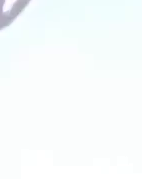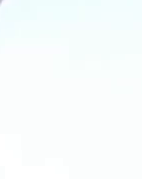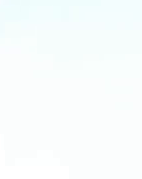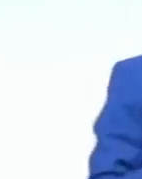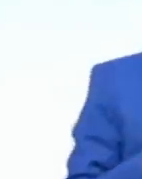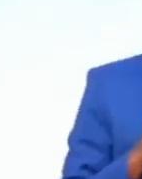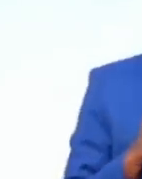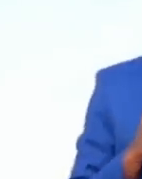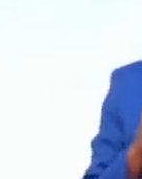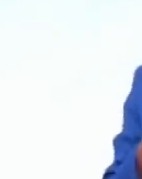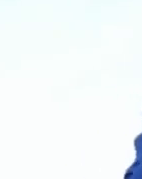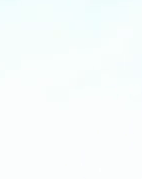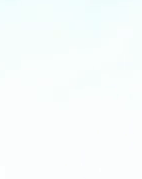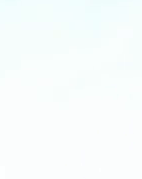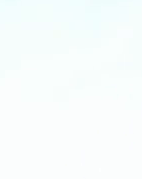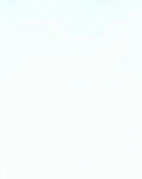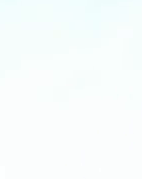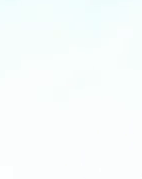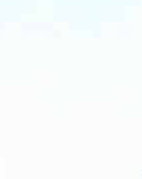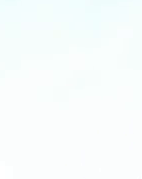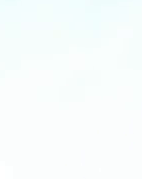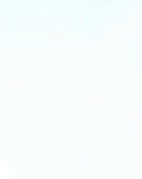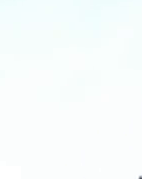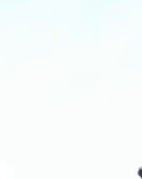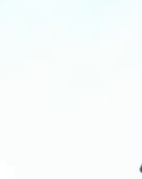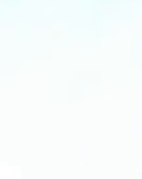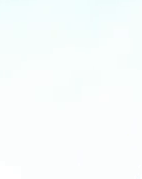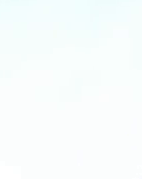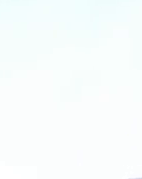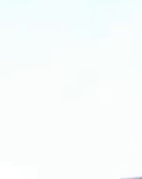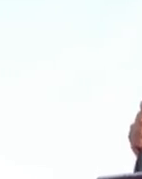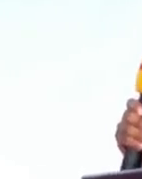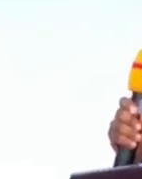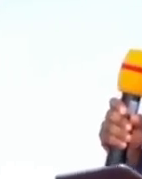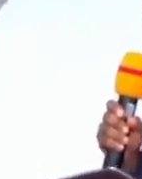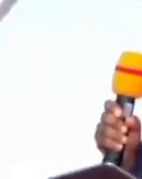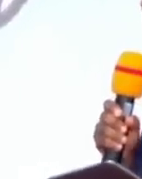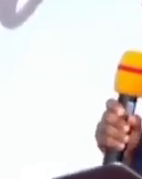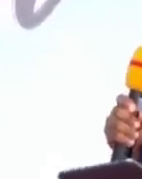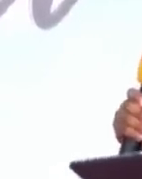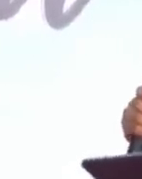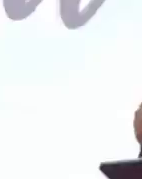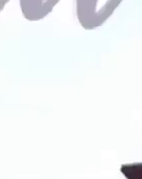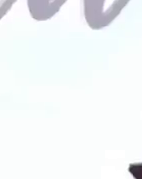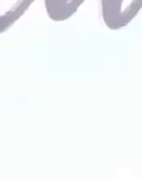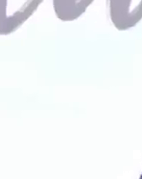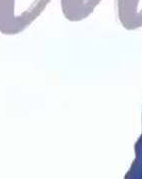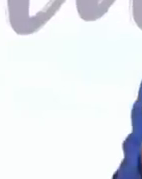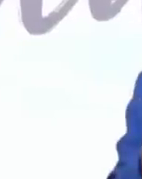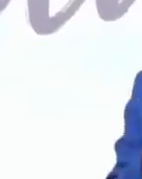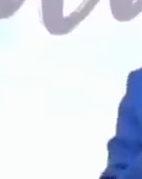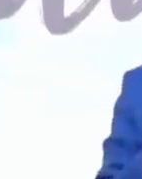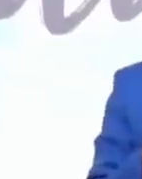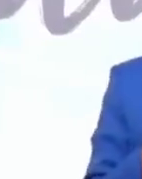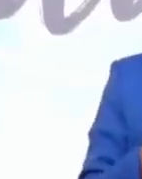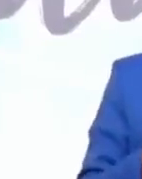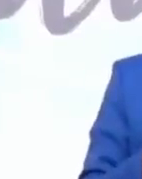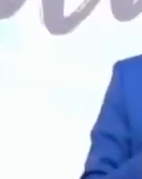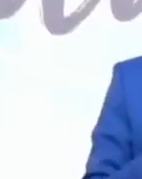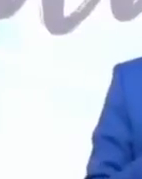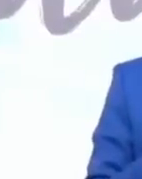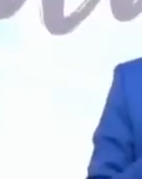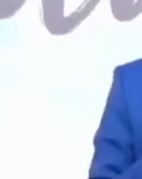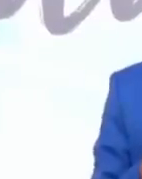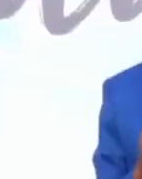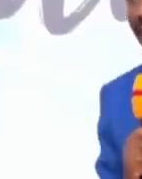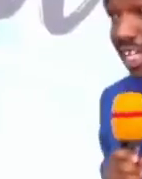Kwa hiyo kabla ya kumtendea, jiulize, likinirudia nitafurahi au nitalia? Ni hekima mbili tofauti kabisa. Mungu ana